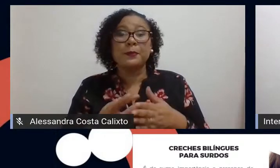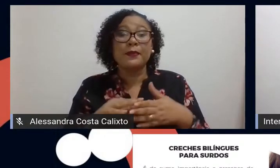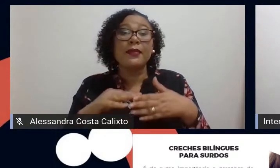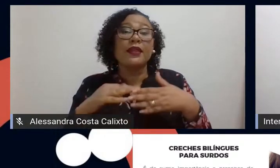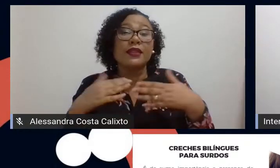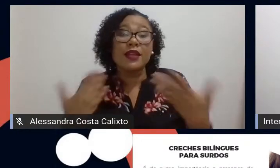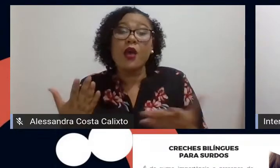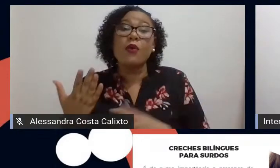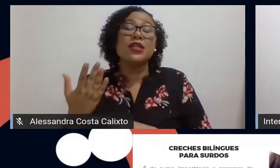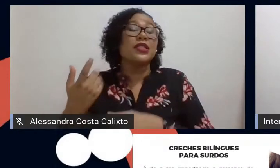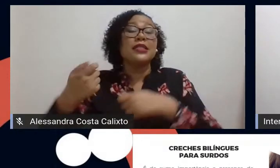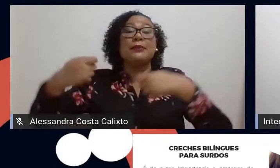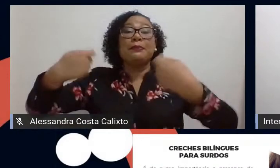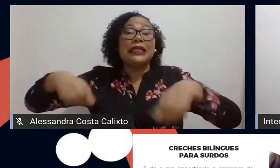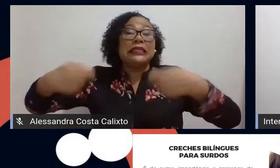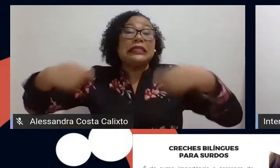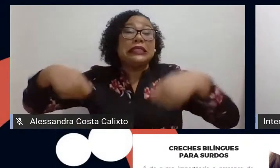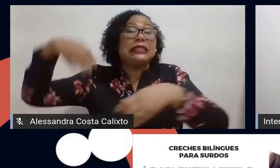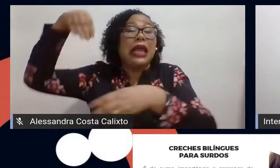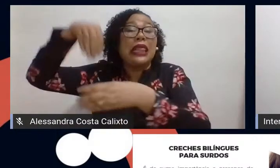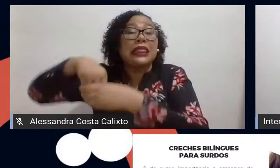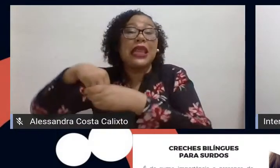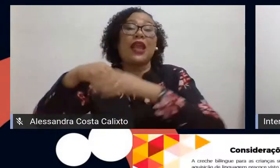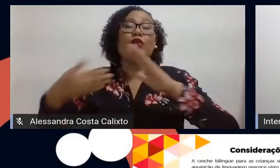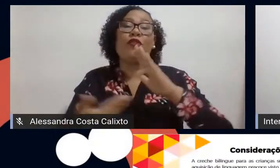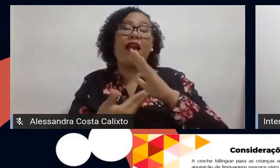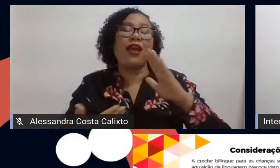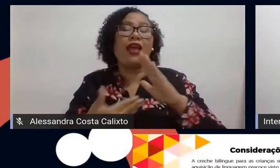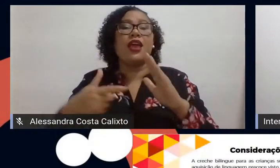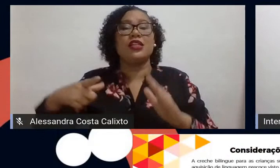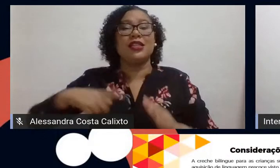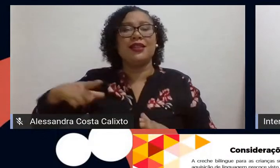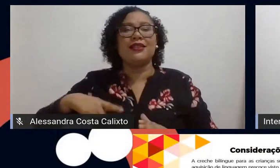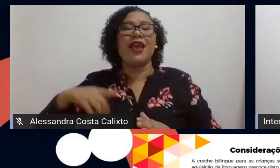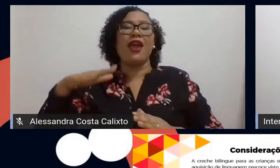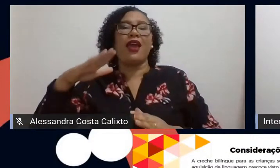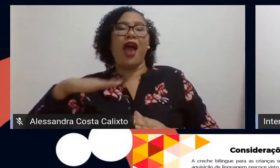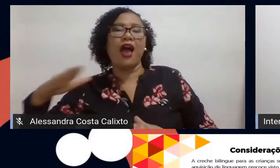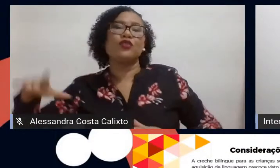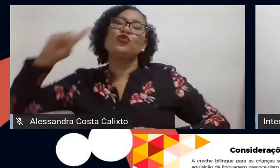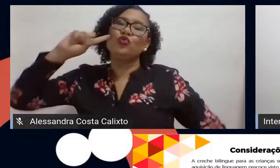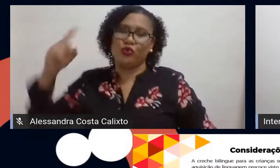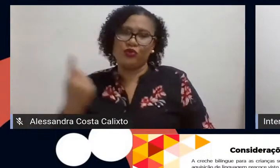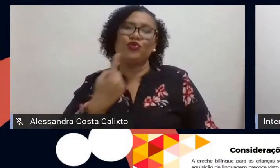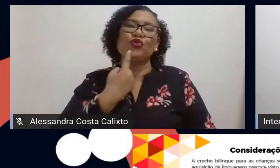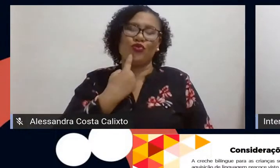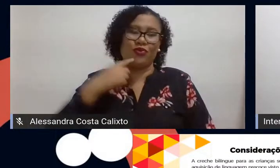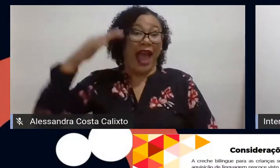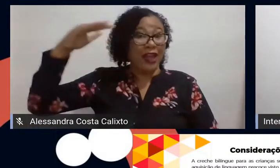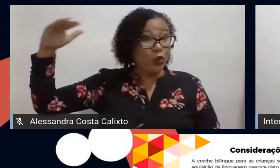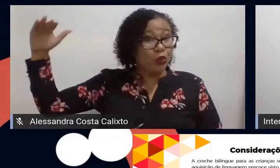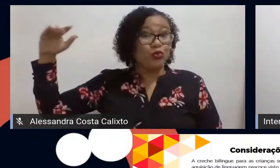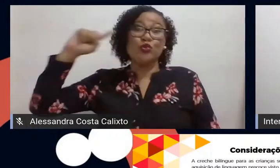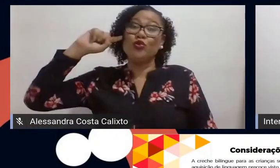slide. Próximo slide, por favor. Então, há uma necessidade que dentro das creches bilíngues